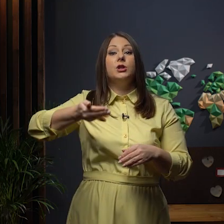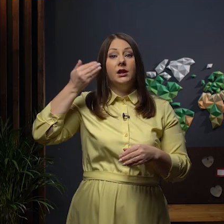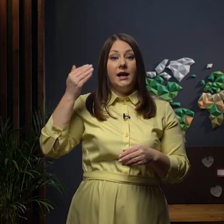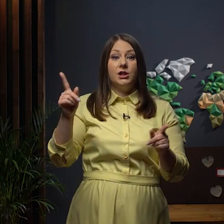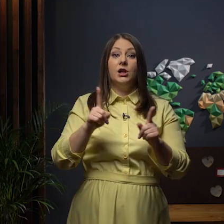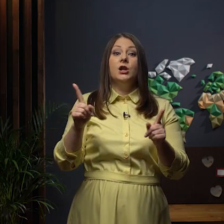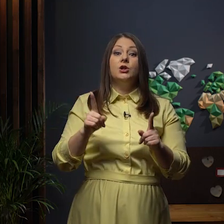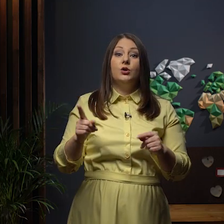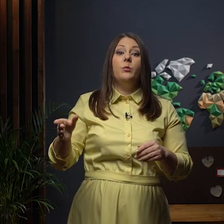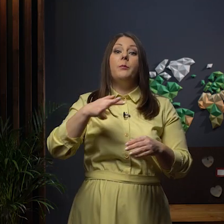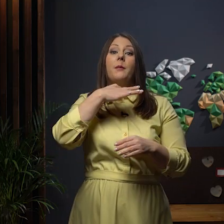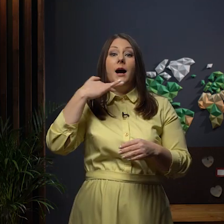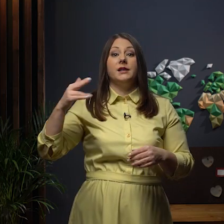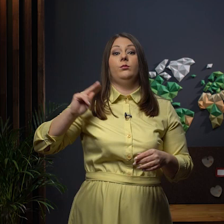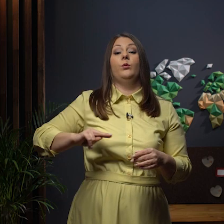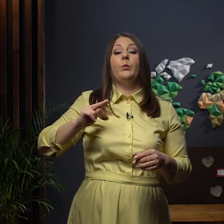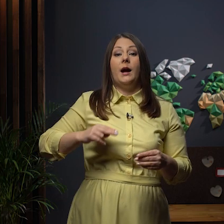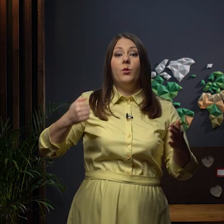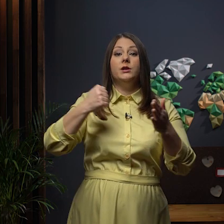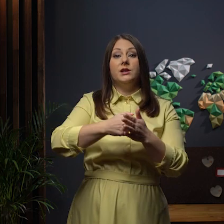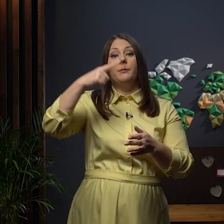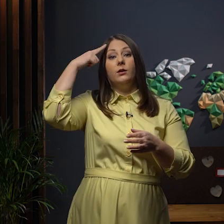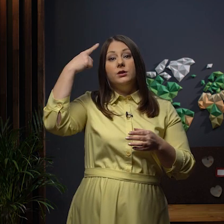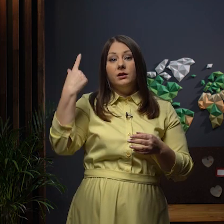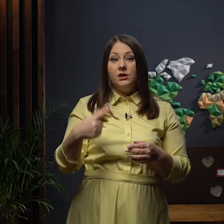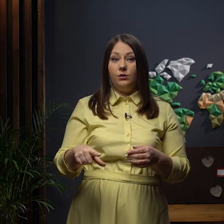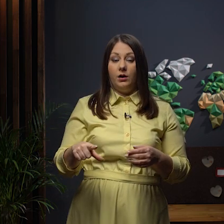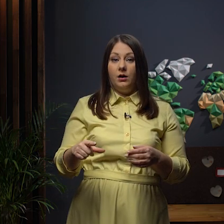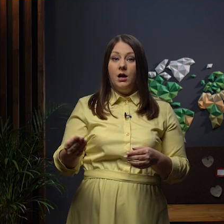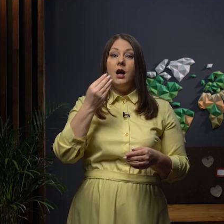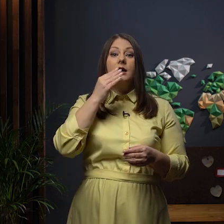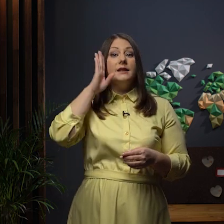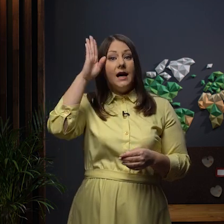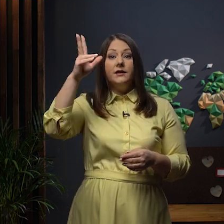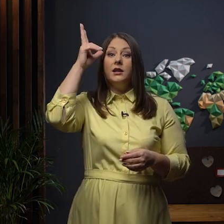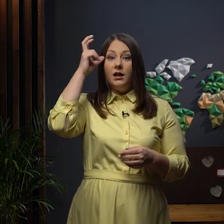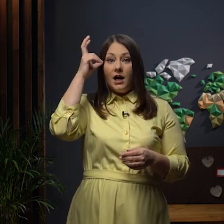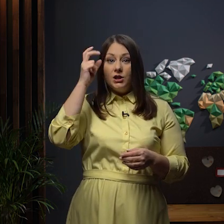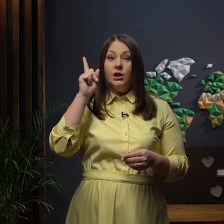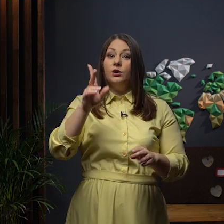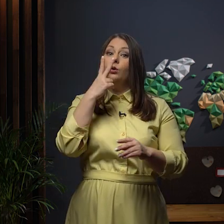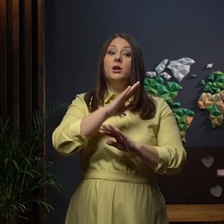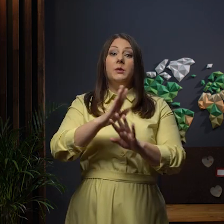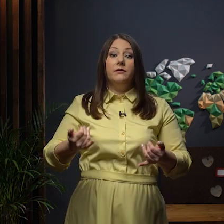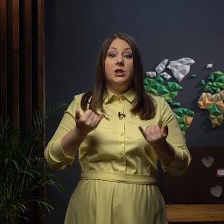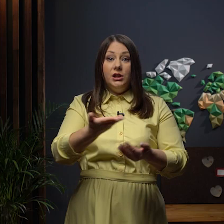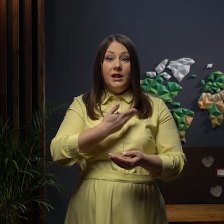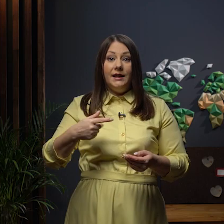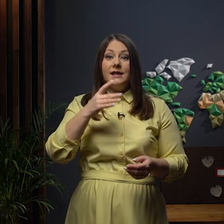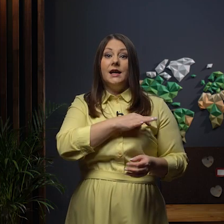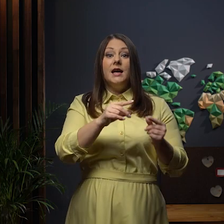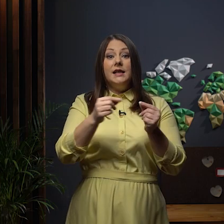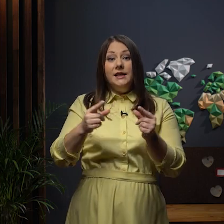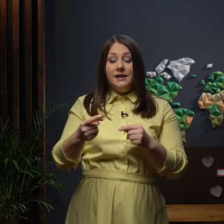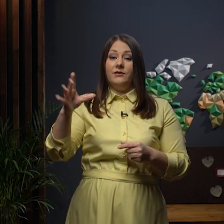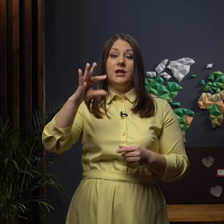как можно раньше, чтобы по максимуму поработать до полуденного зноя. Завтракали кашей, но непривычной для